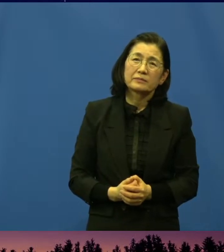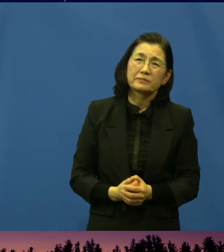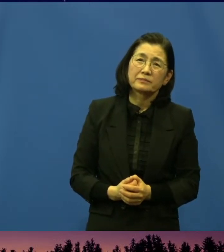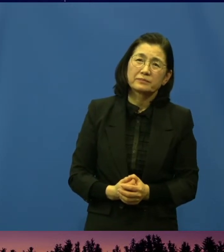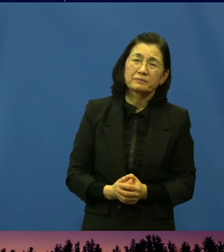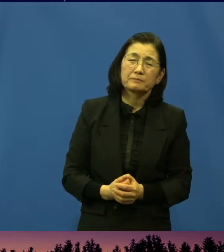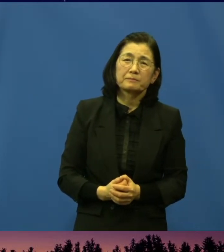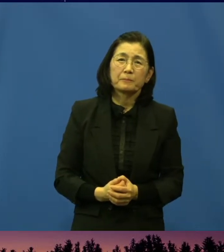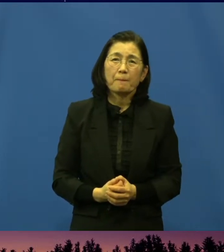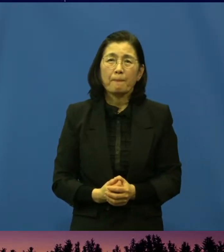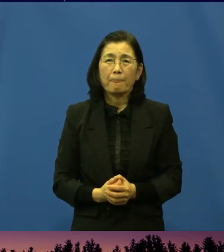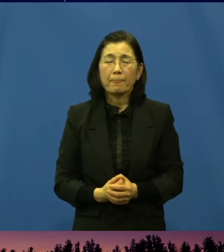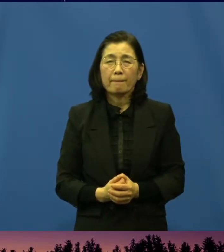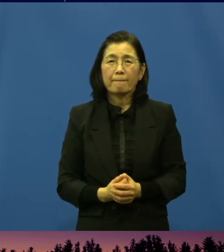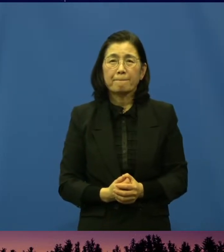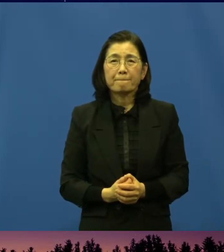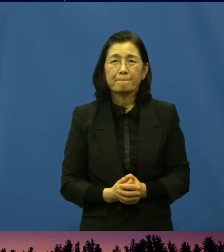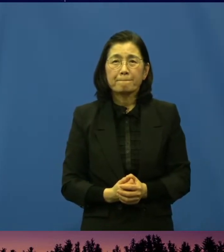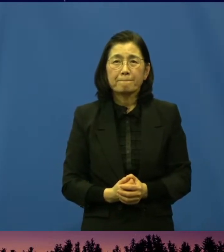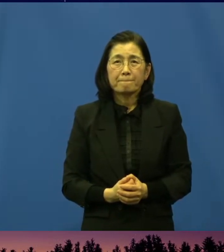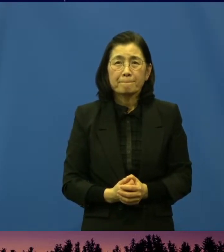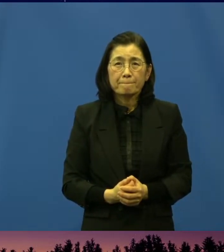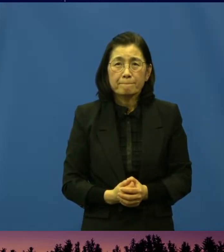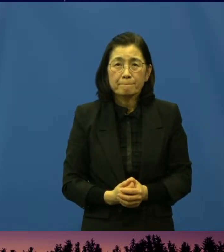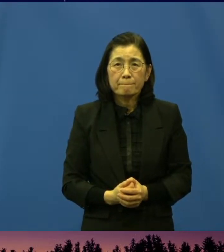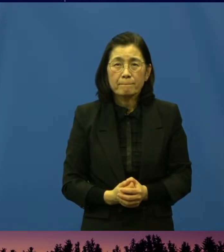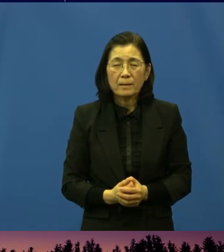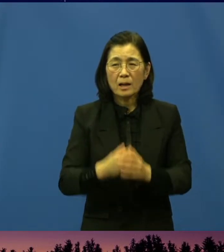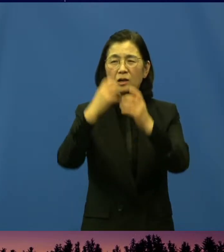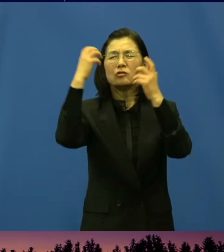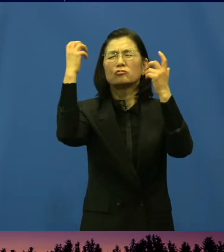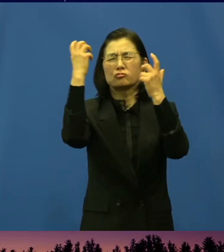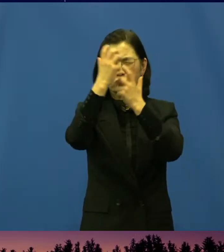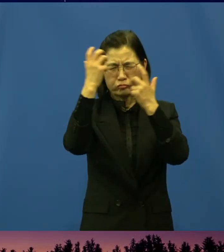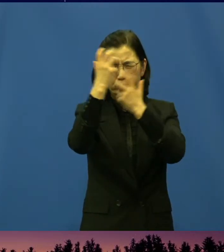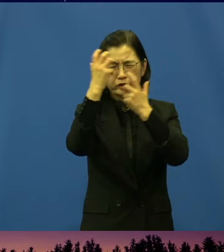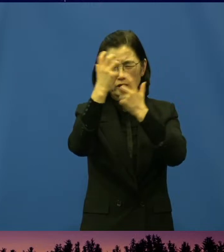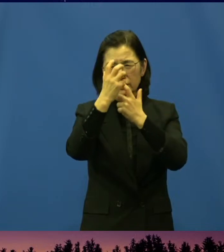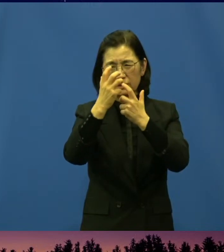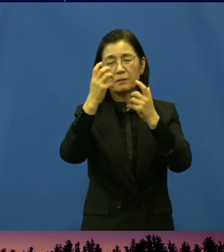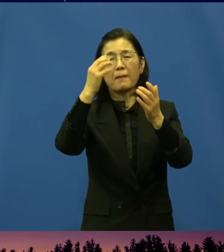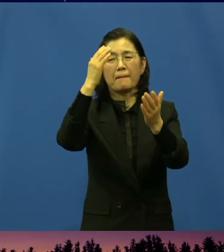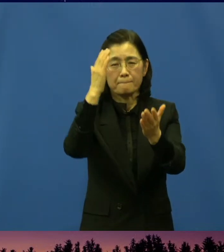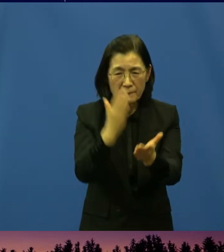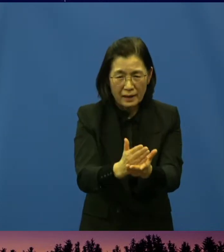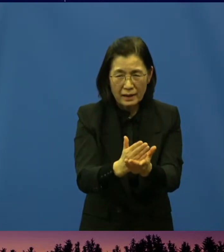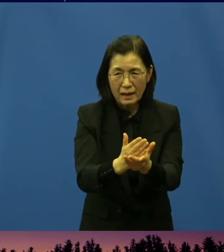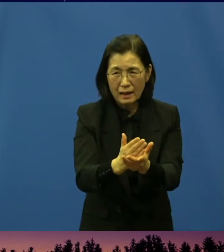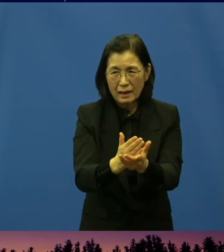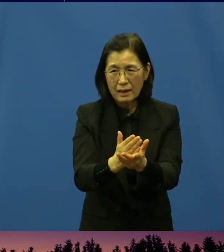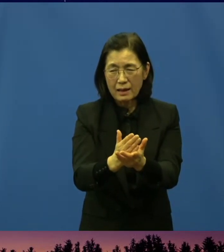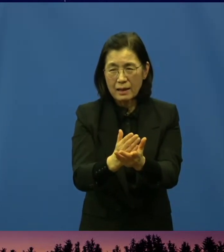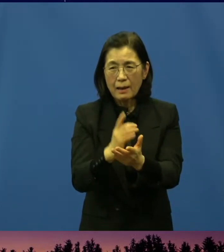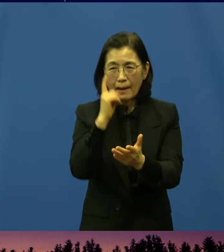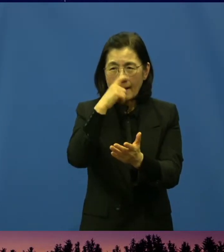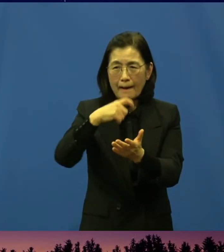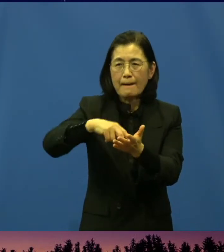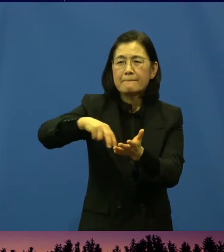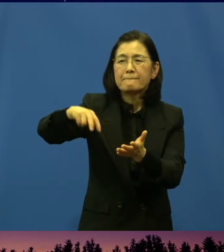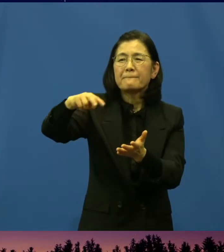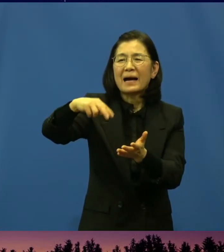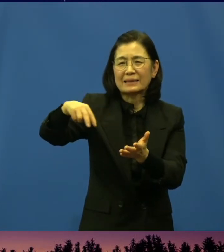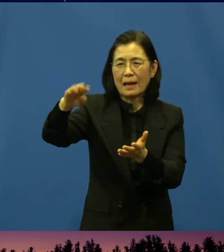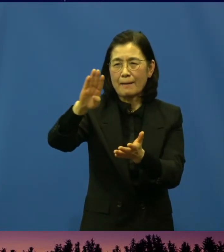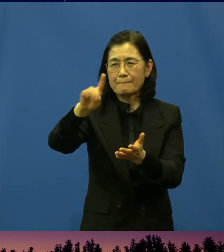자, 그래서 오늘 여기 먼저 무슨 누구하고 비교해요? 술 취하지 말라. 이는 방탕한 것이니. 술 취하면 방탕한다. 이 방탕은